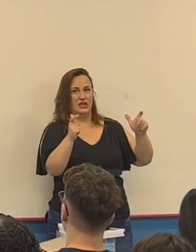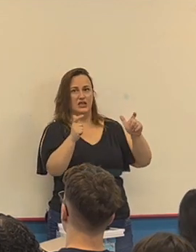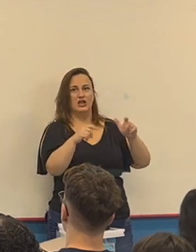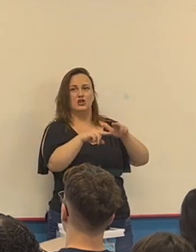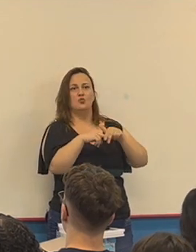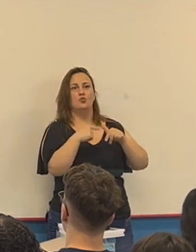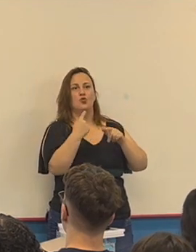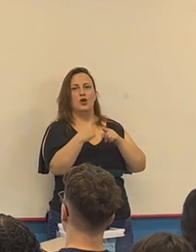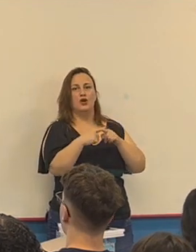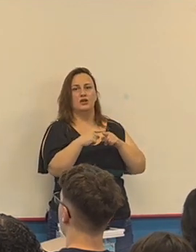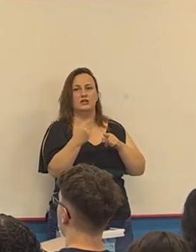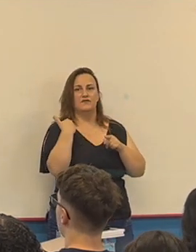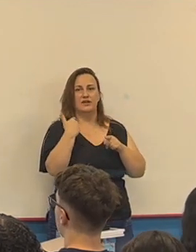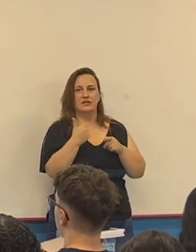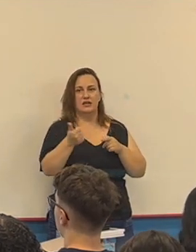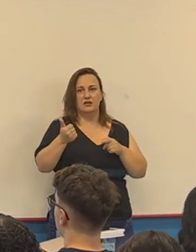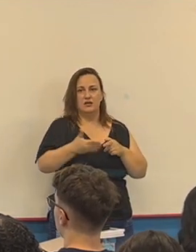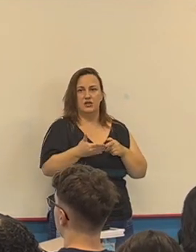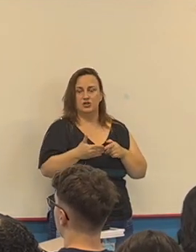Esse CUT,